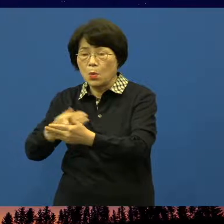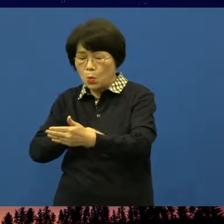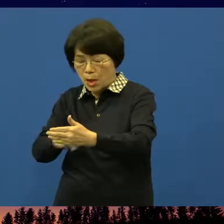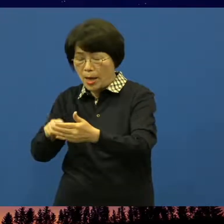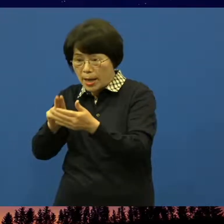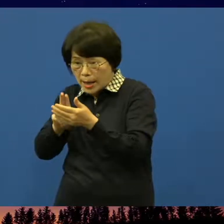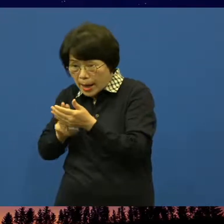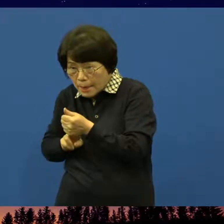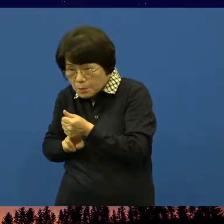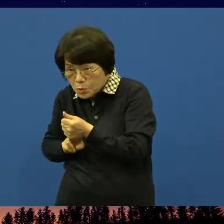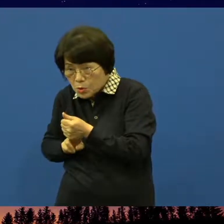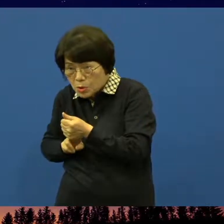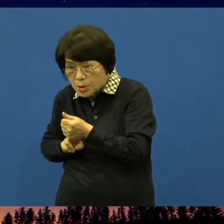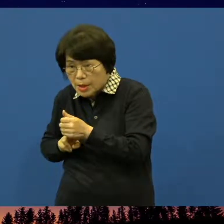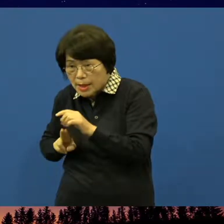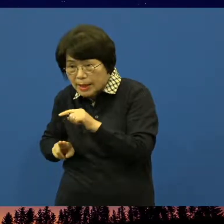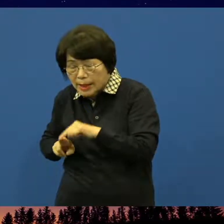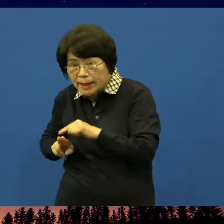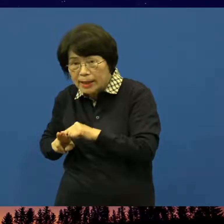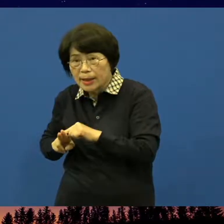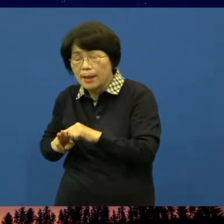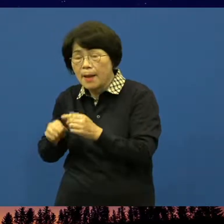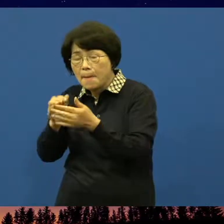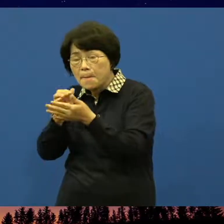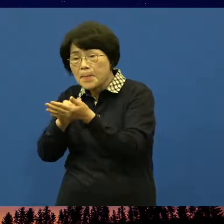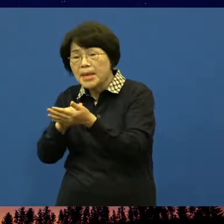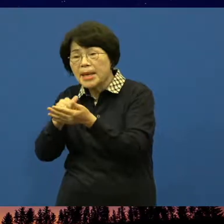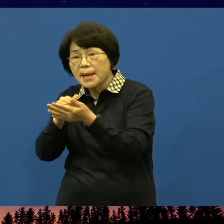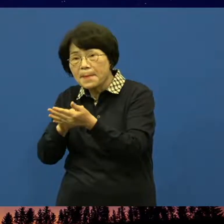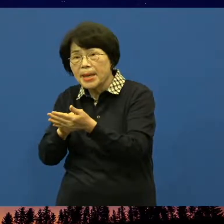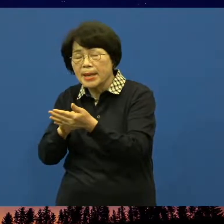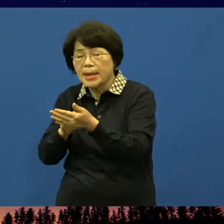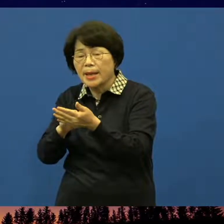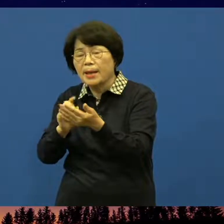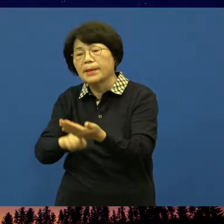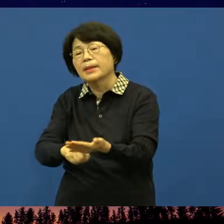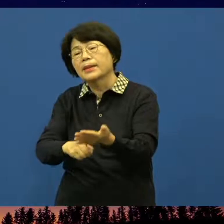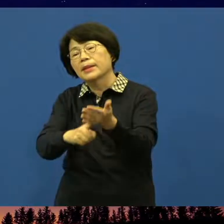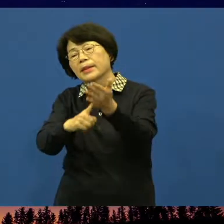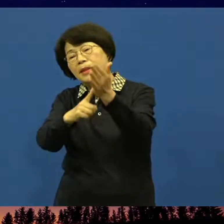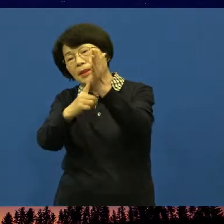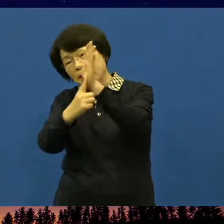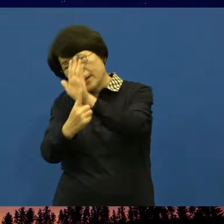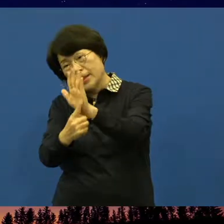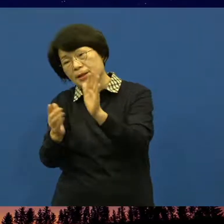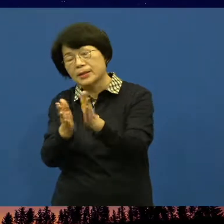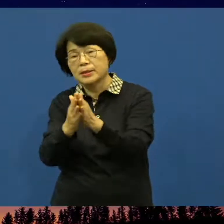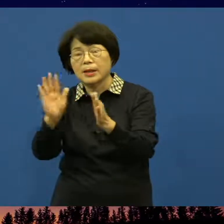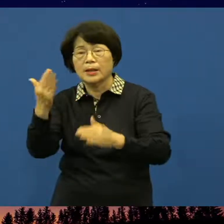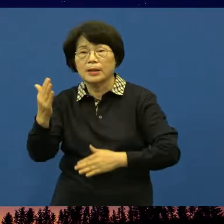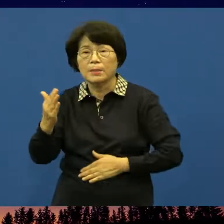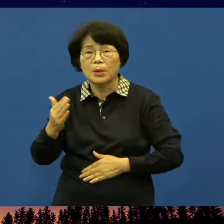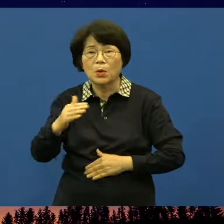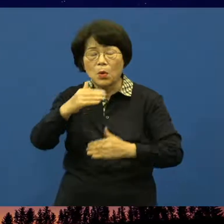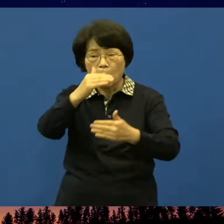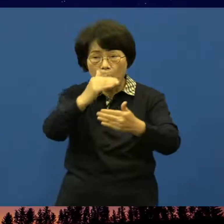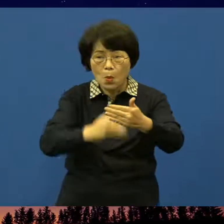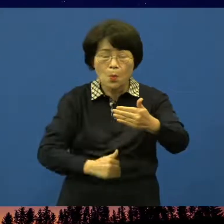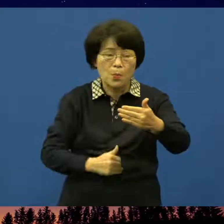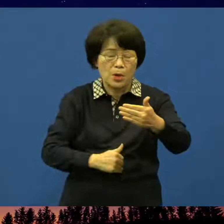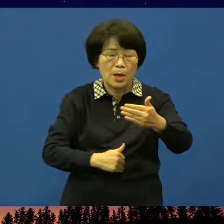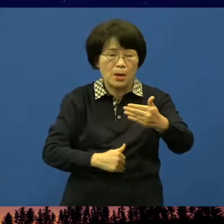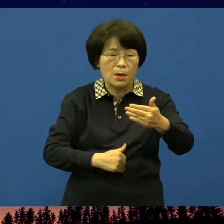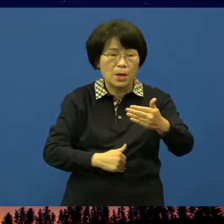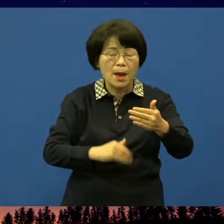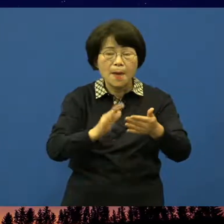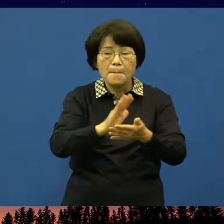그런 속성들, 우리 안에 숨겨놓은 그 비밀들이 이제 우리 안에서 드러나기 시작합니다. 오늘 본문의 내용이 변화된